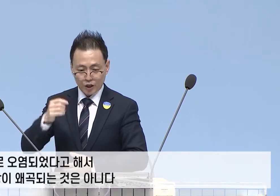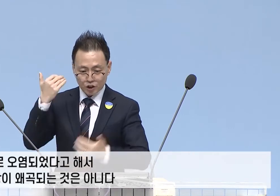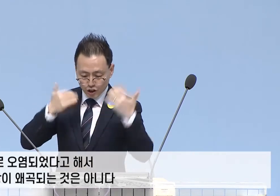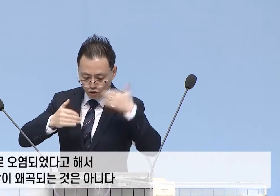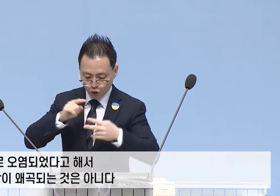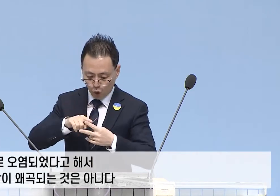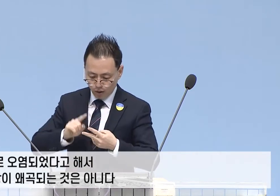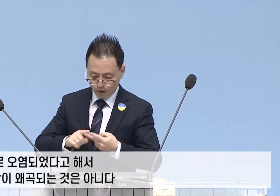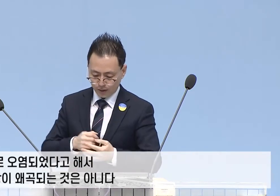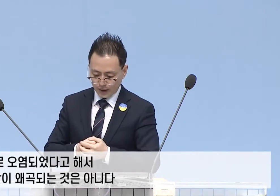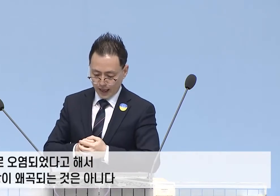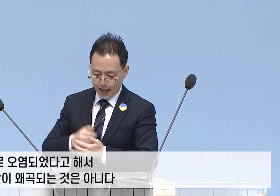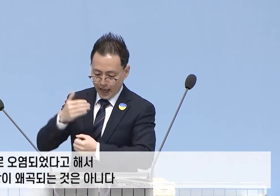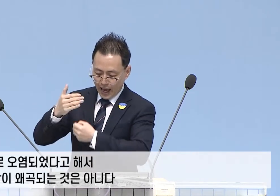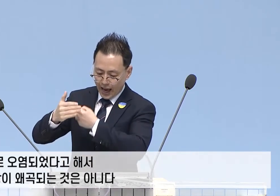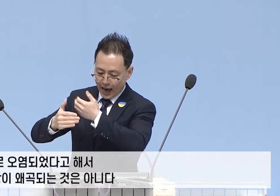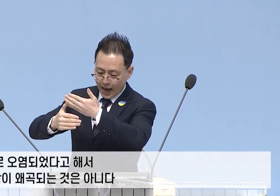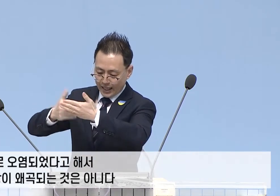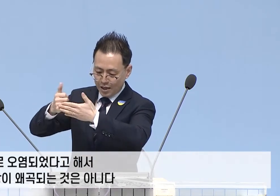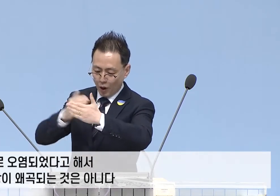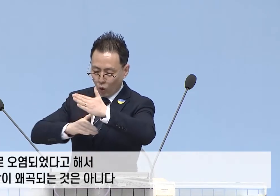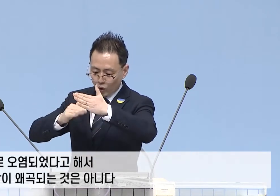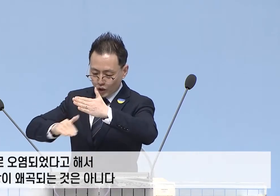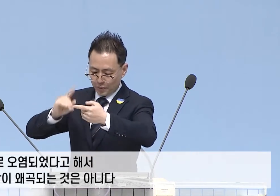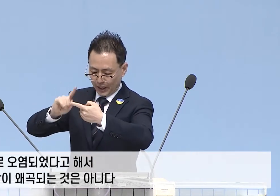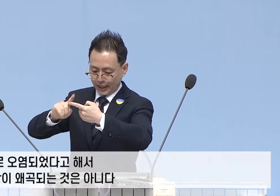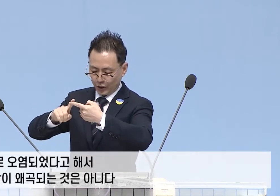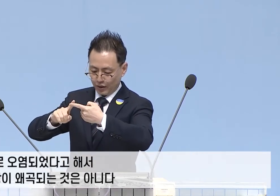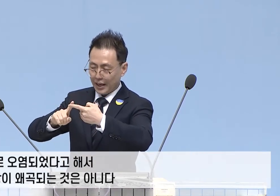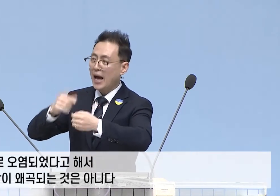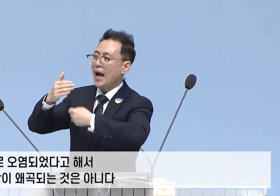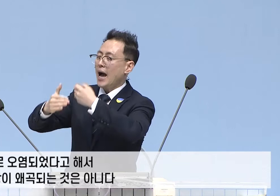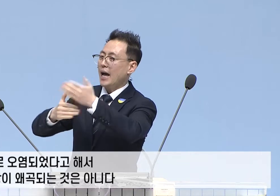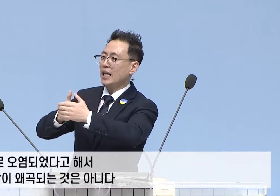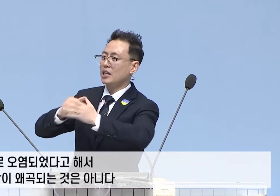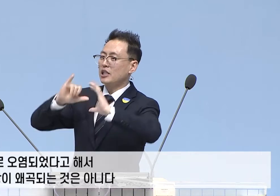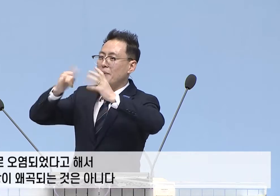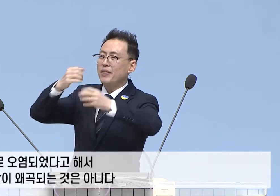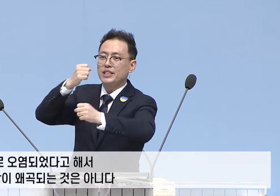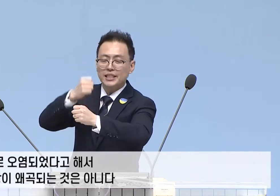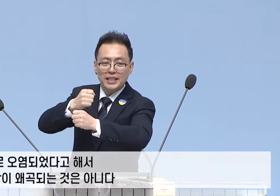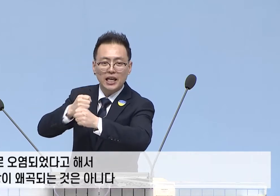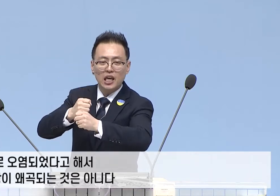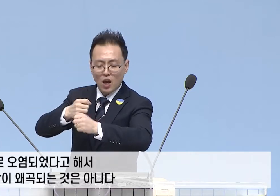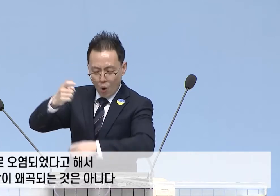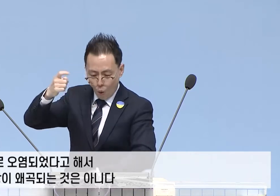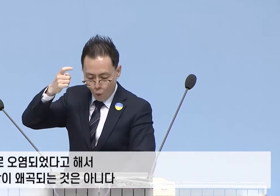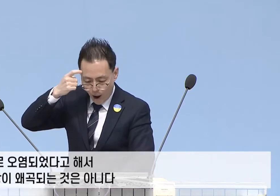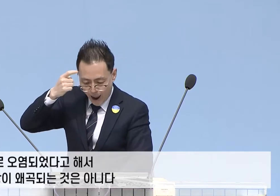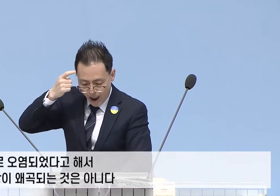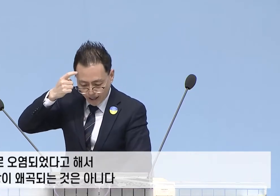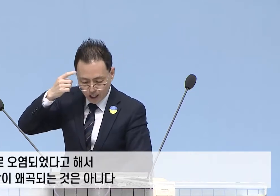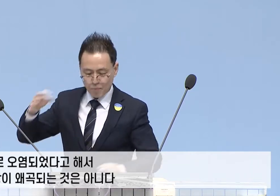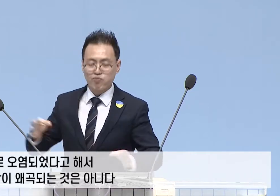이것은 그 누구도 하나님의 공의로심에 대해서 하나님께서 만드신 이 세상이 왜 이렇게